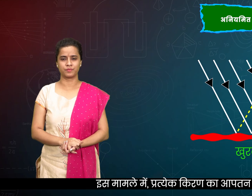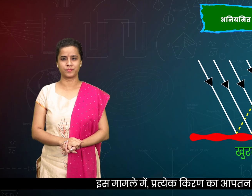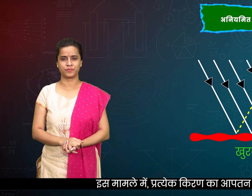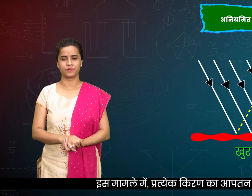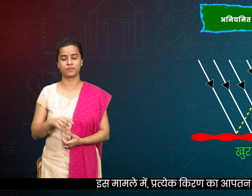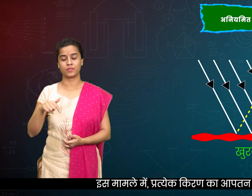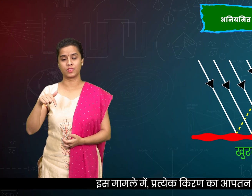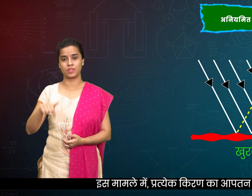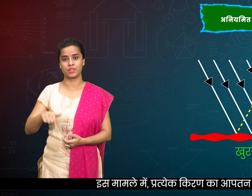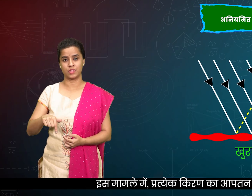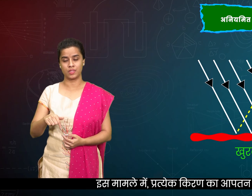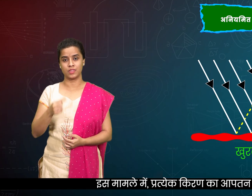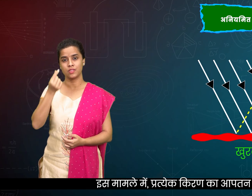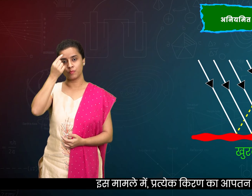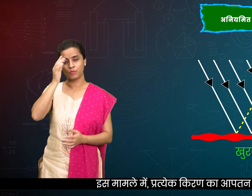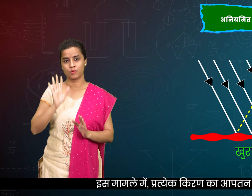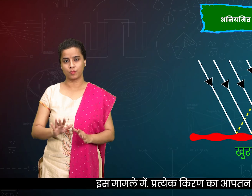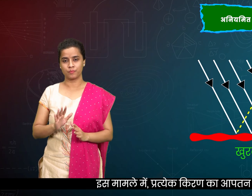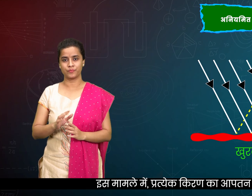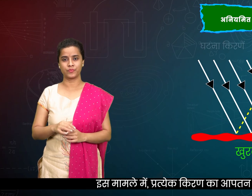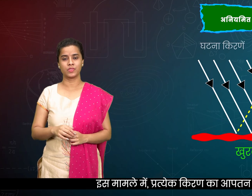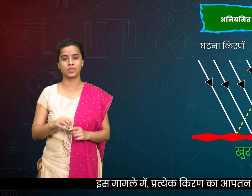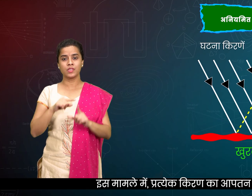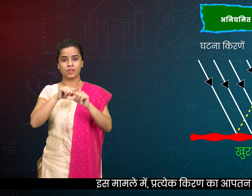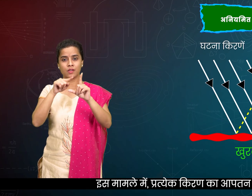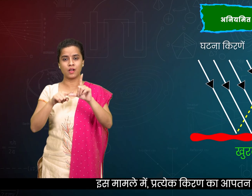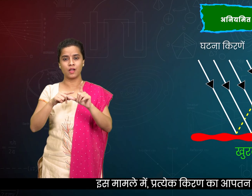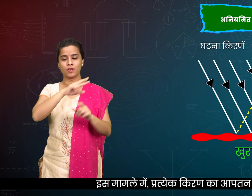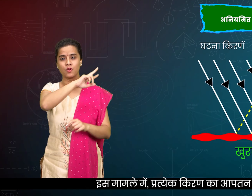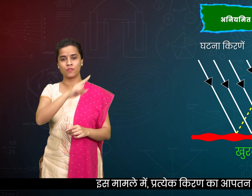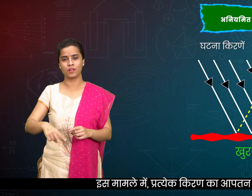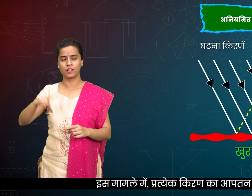इस मामले में प्रत्येक किरण का आपतन कोण